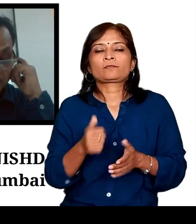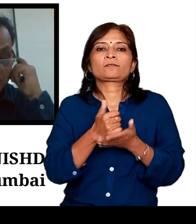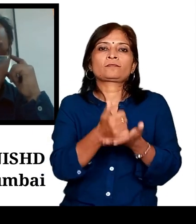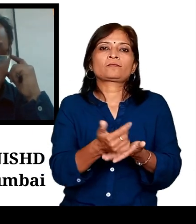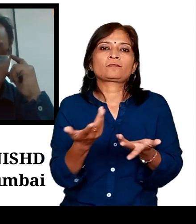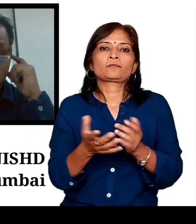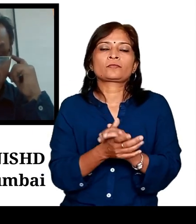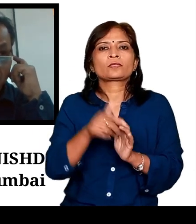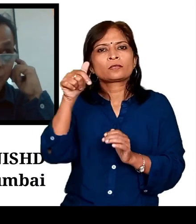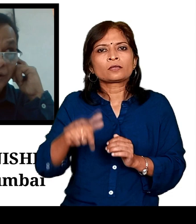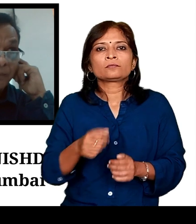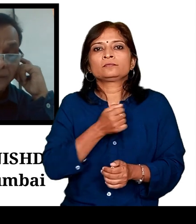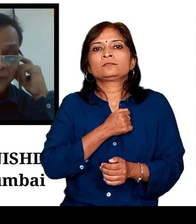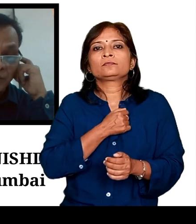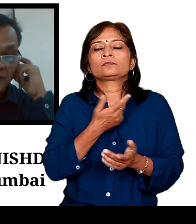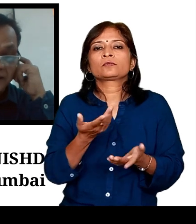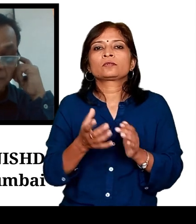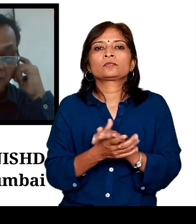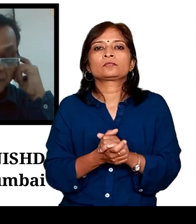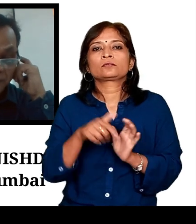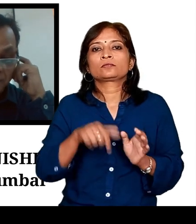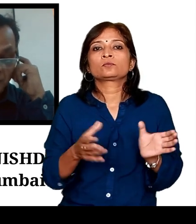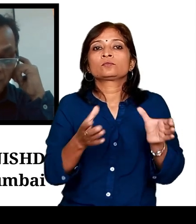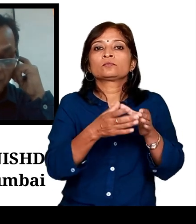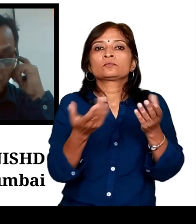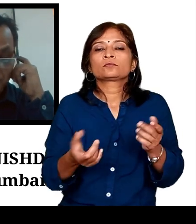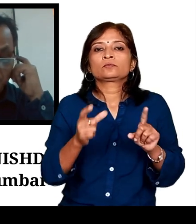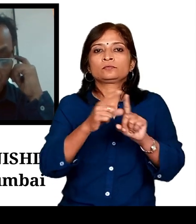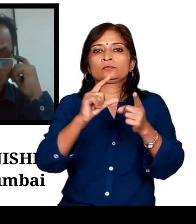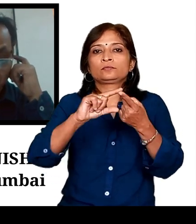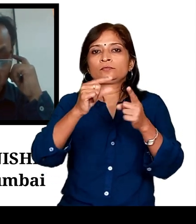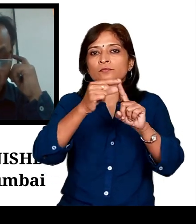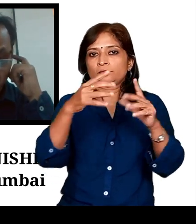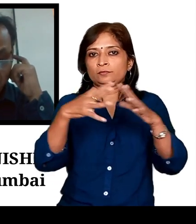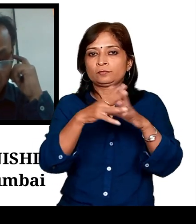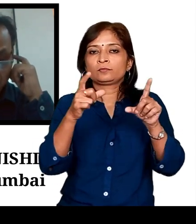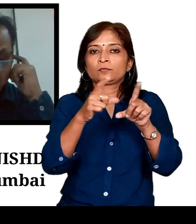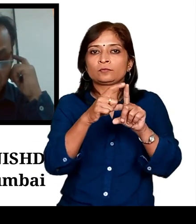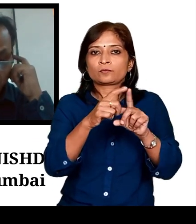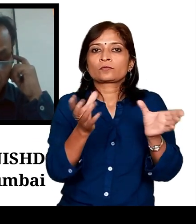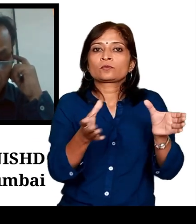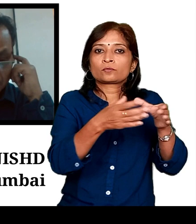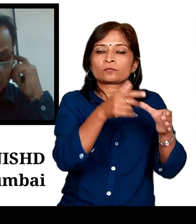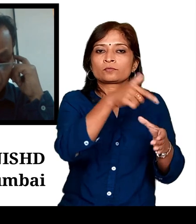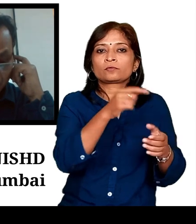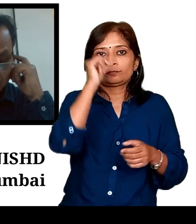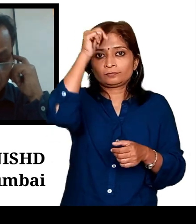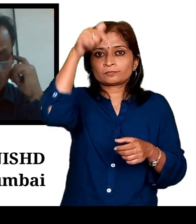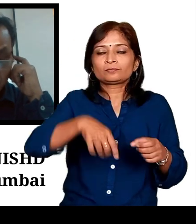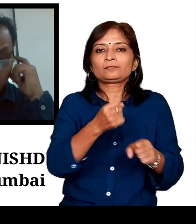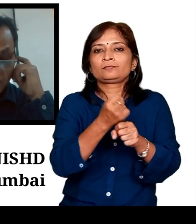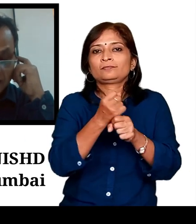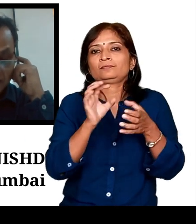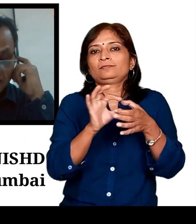फैसिलिटीज होती है। अभी हमारा जो डिपार्टमेंट होता है डिपार्टमेंट ऑफ एम्पावरमेंट ऑफ पर्सन विद डिजेबिलिटी गवर्नमेंट ऑफ